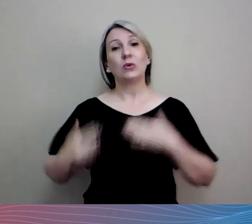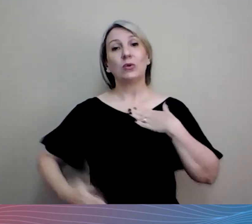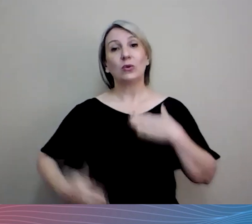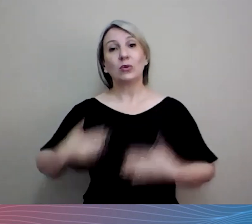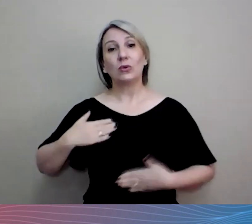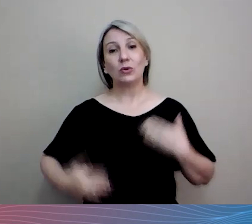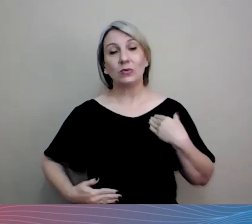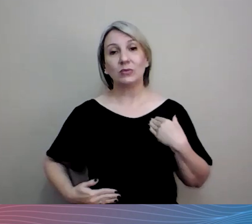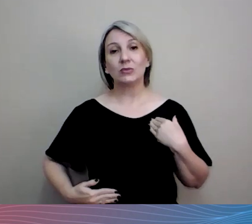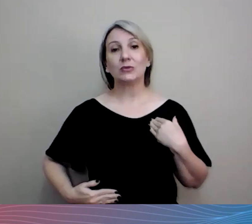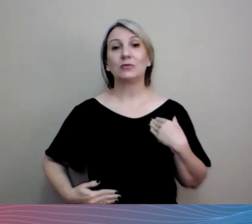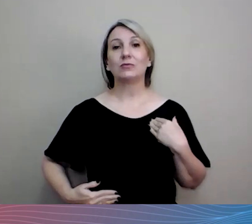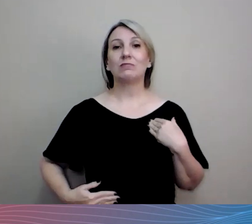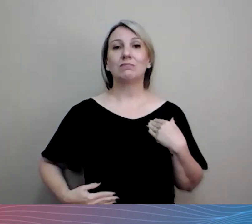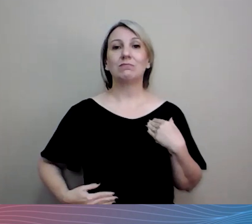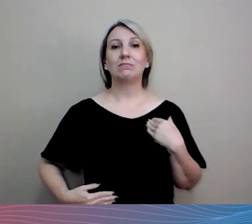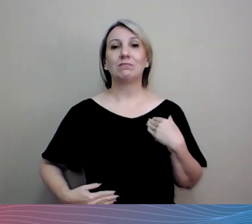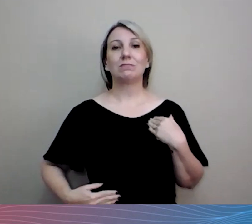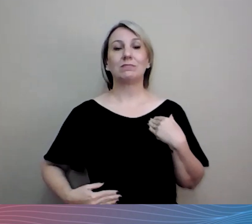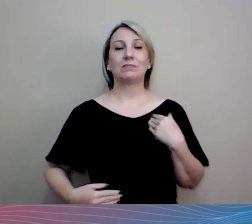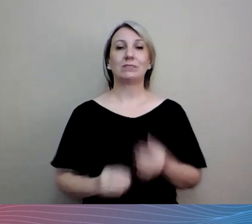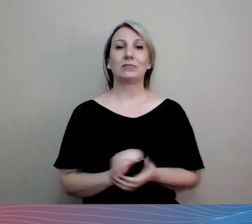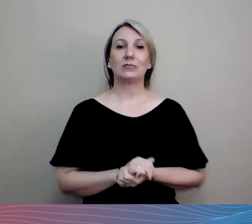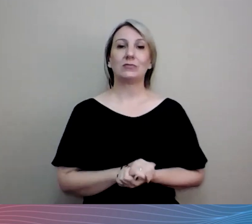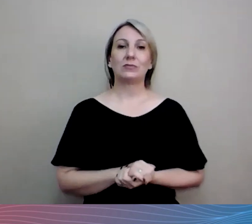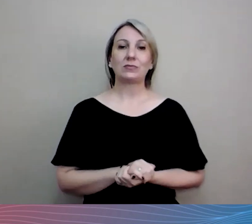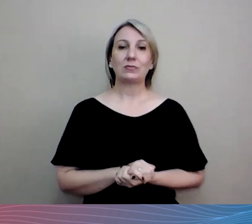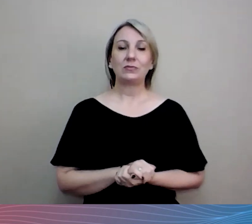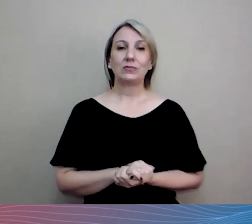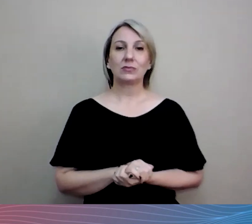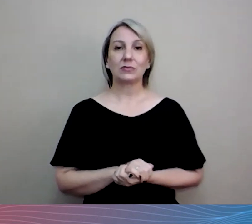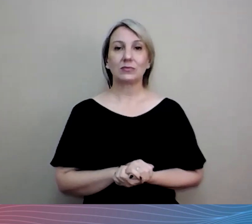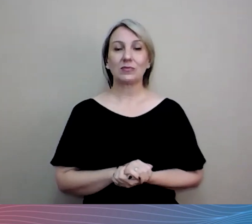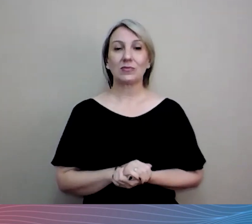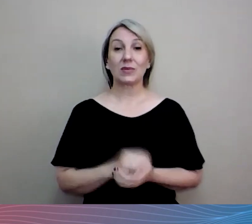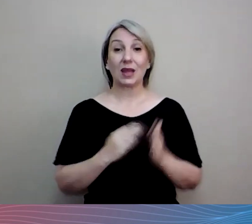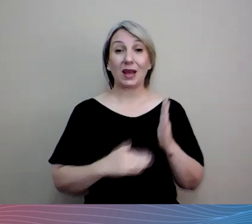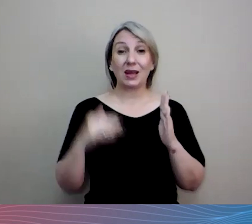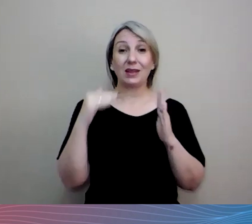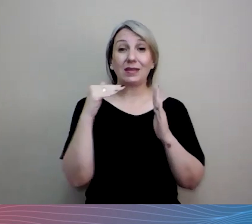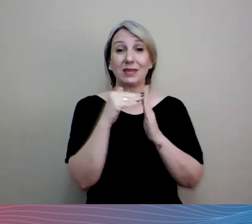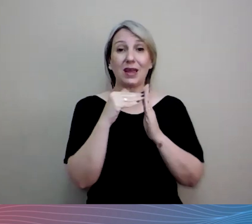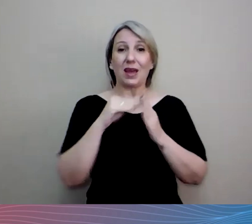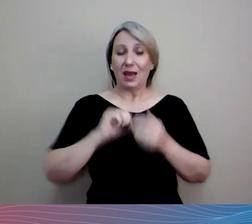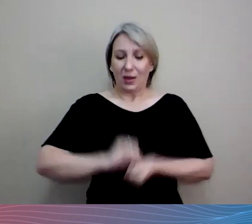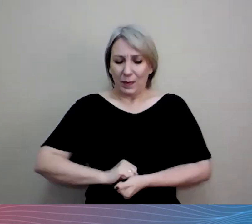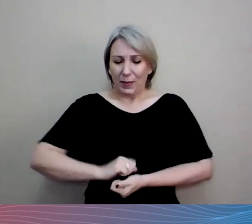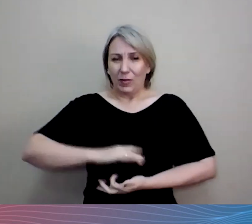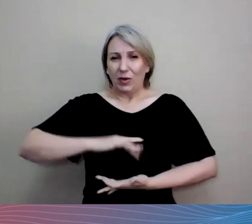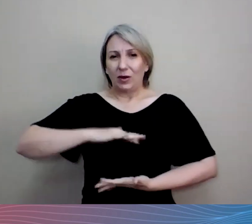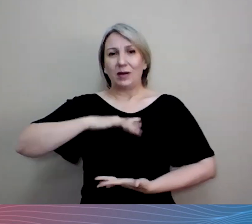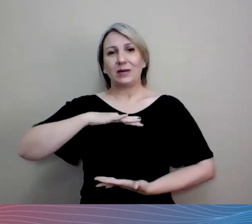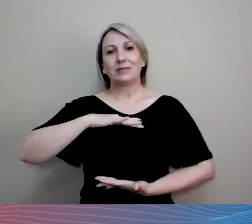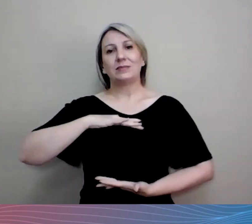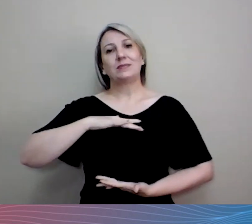todas as partes do nosso ser com o próprio Cristo, chegando até a plenitude, né? E no fim, irmãos, aquele